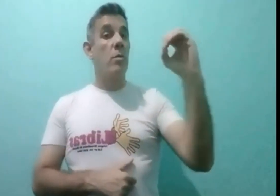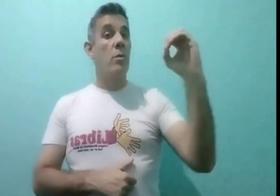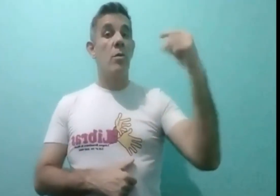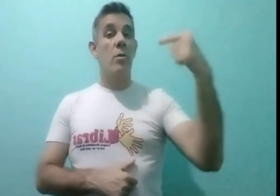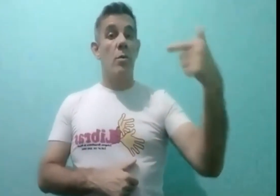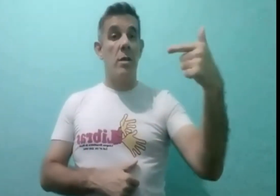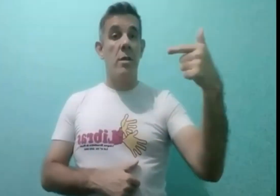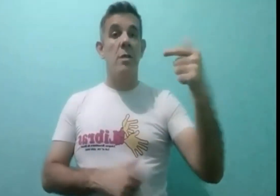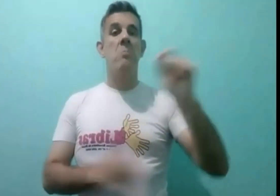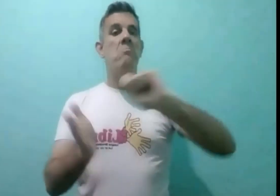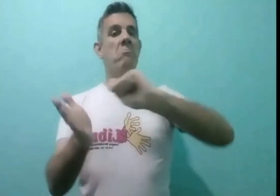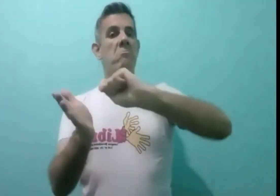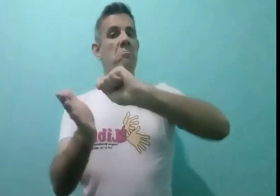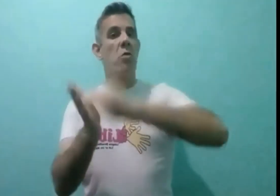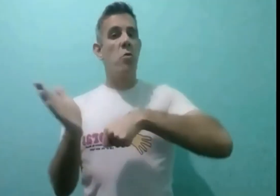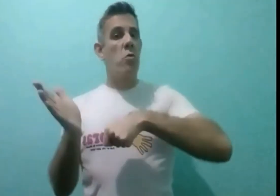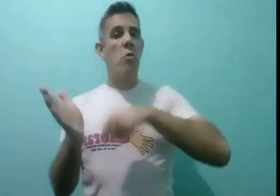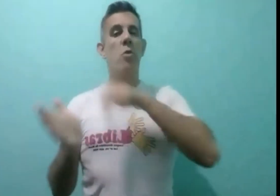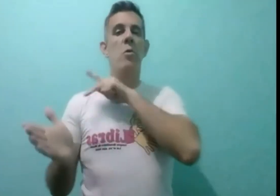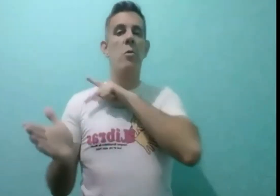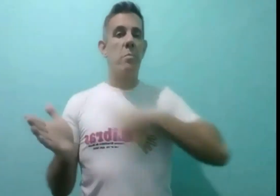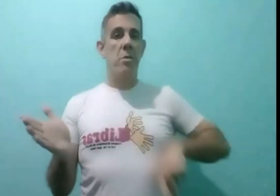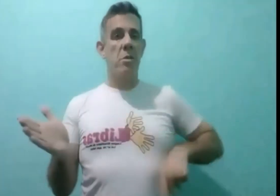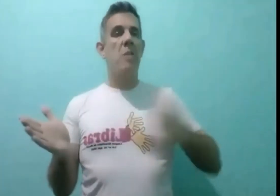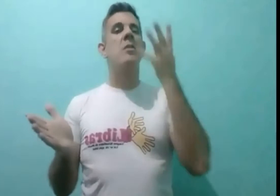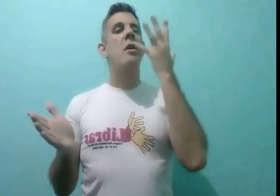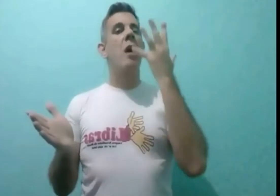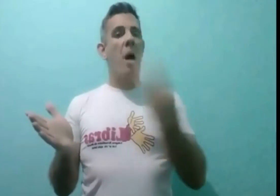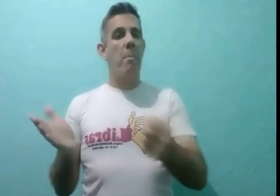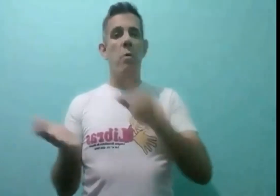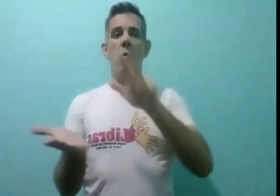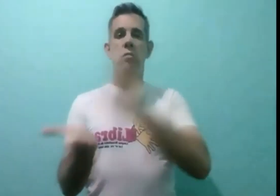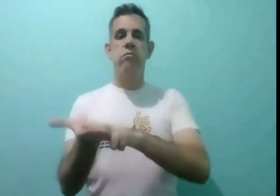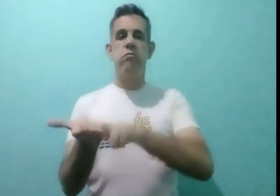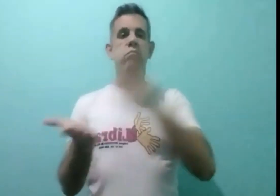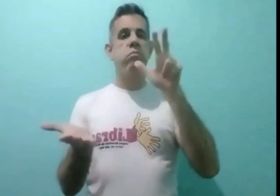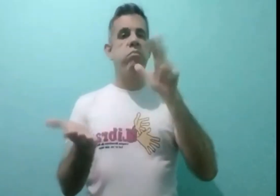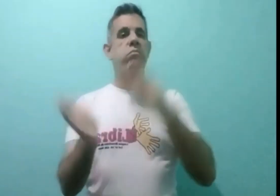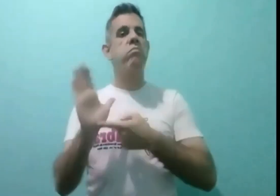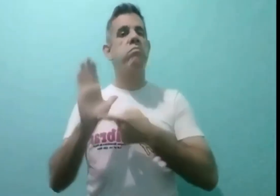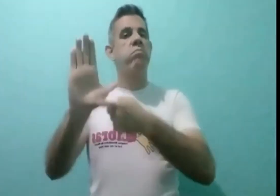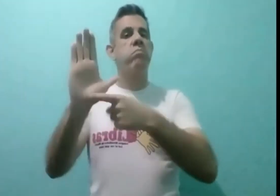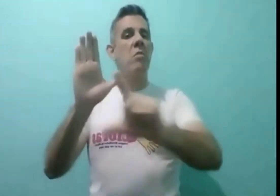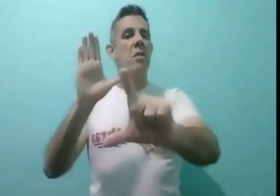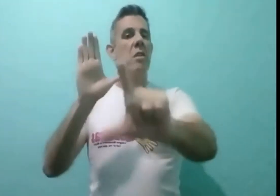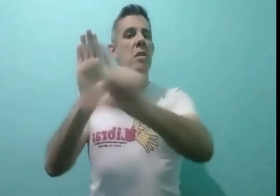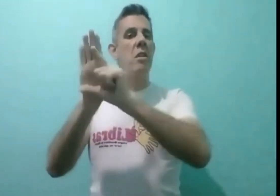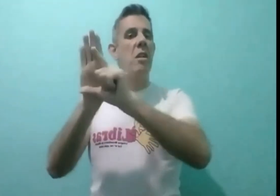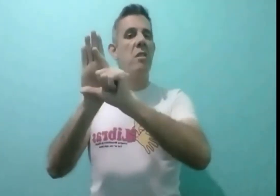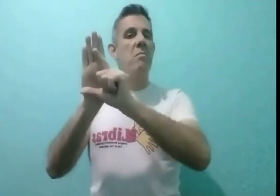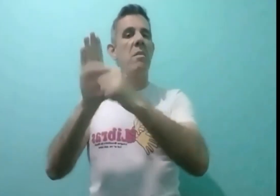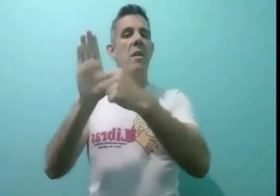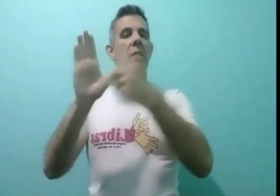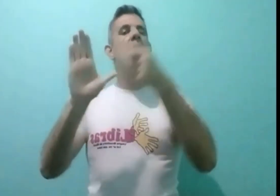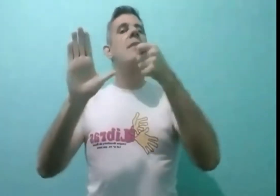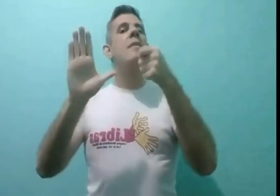de 2002. Uma lei que foi assinada, sancionada, aprovada, que é validada e